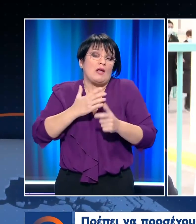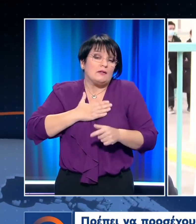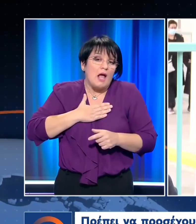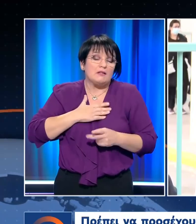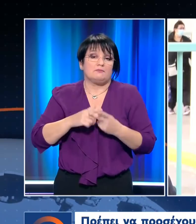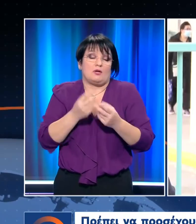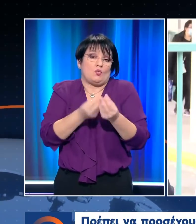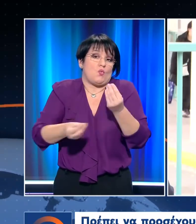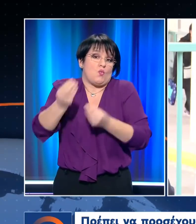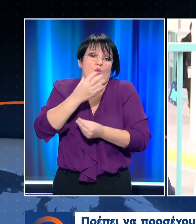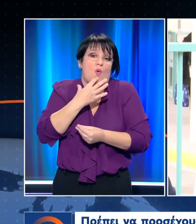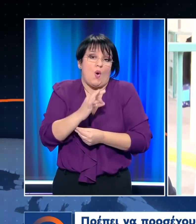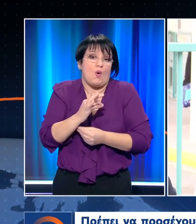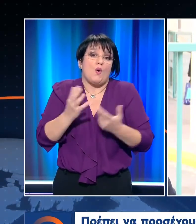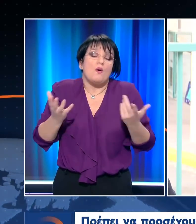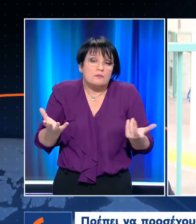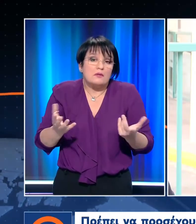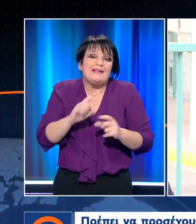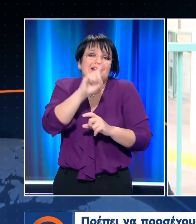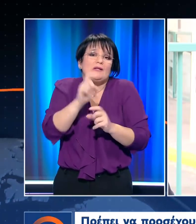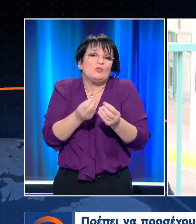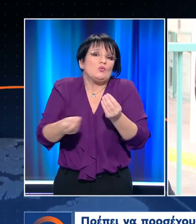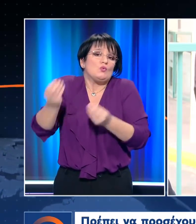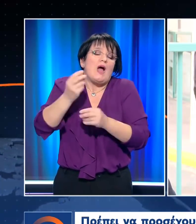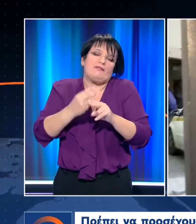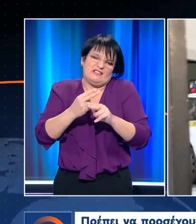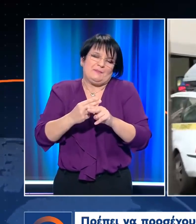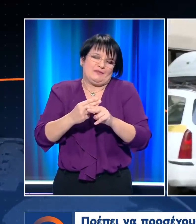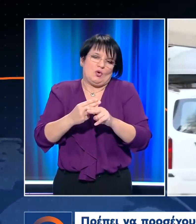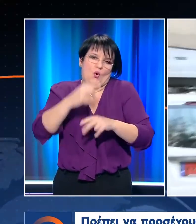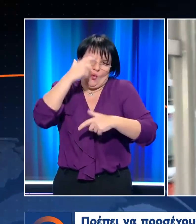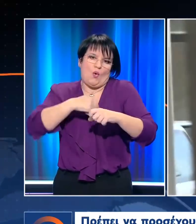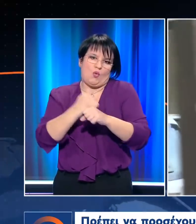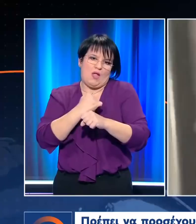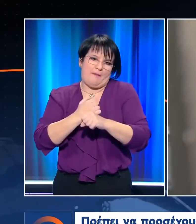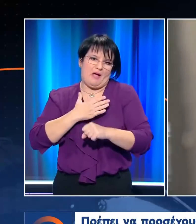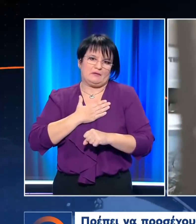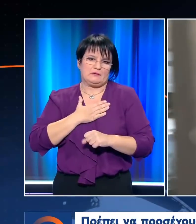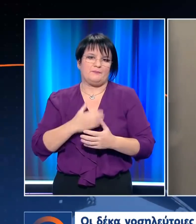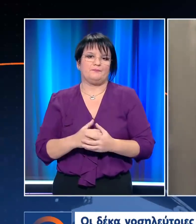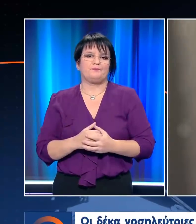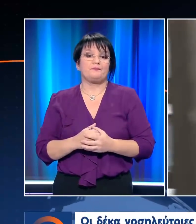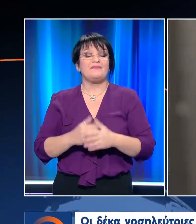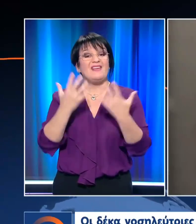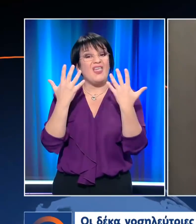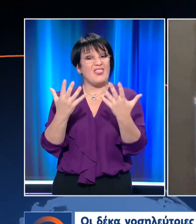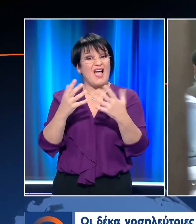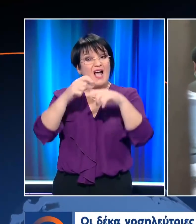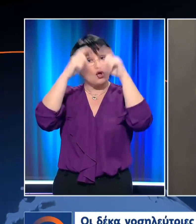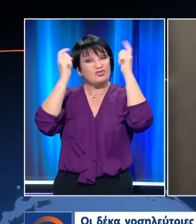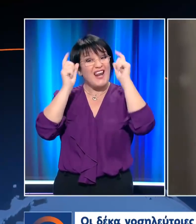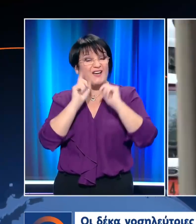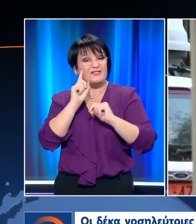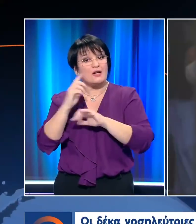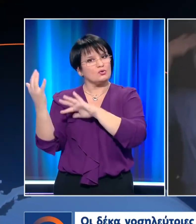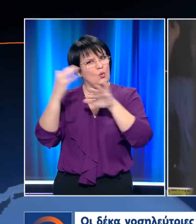ένα λόγο παραπάνω, γιατί είμαστε ίσως λίγο πιο πολύτιμοι αυτή την εποχή. Καλώς ήρθατε! Οι 10 νοσηλεύτριες από την Κρήτη φτάνουν στο Ιπποκράτειο